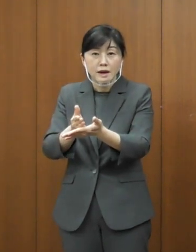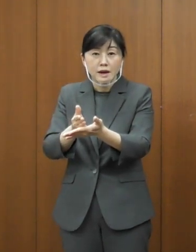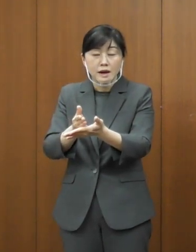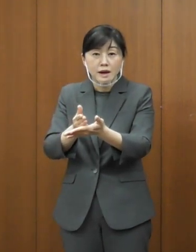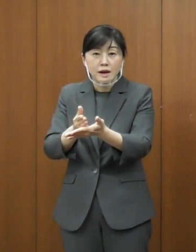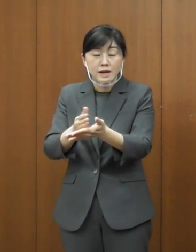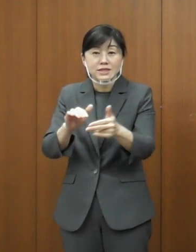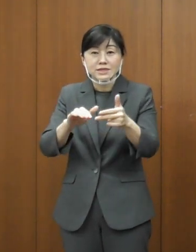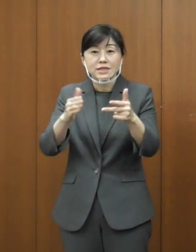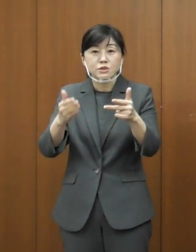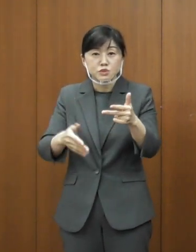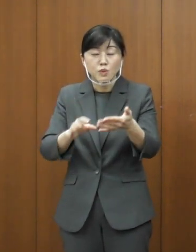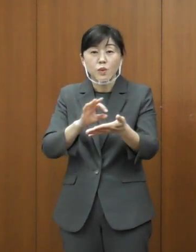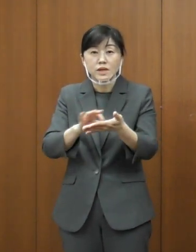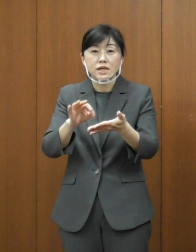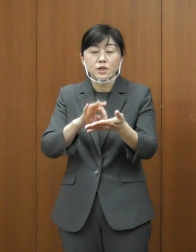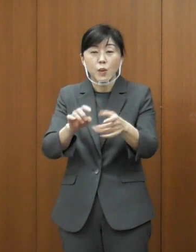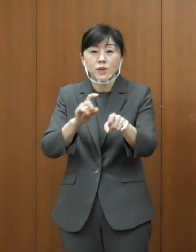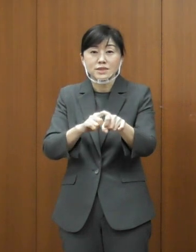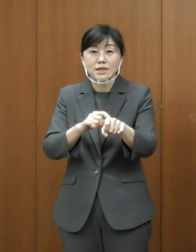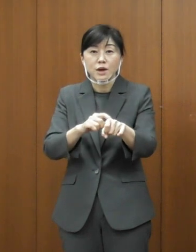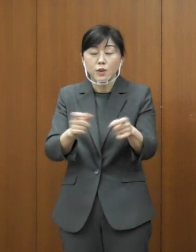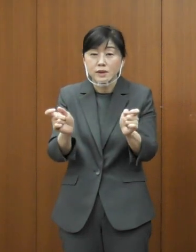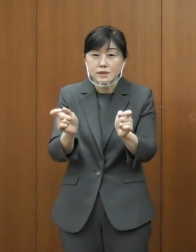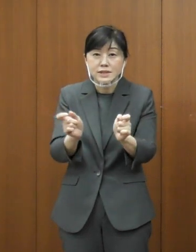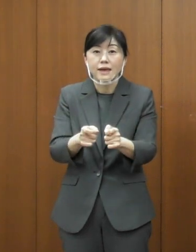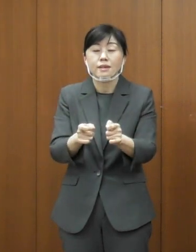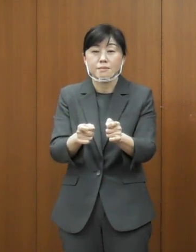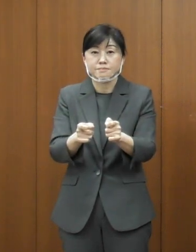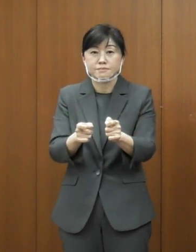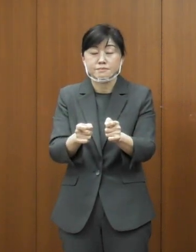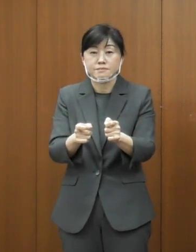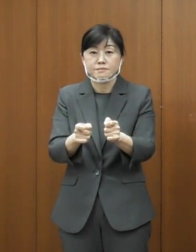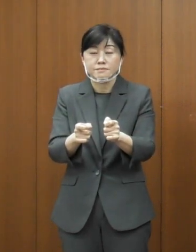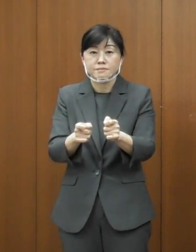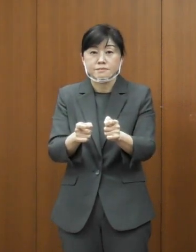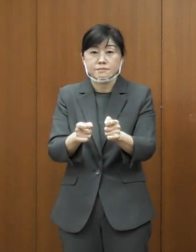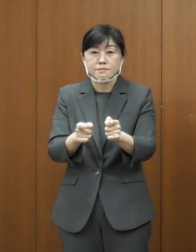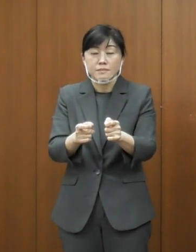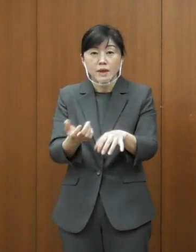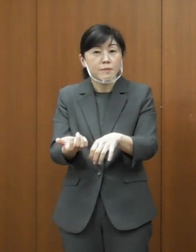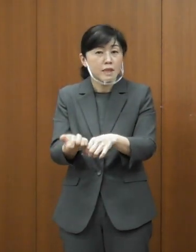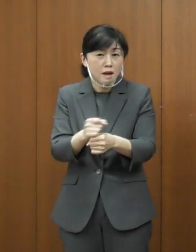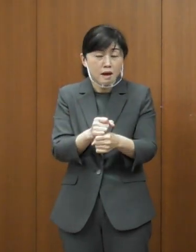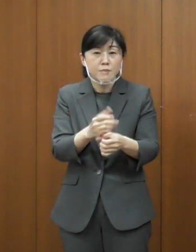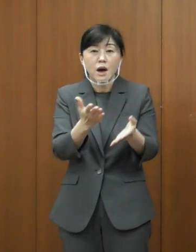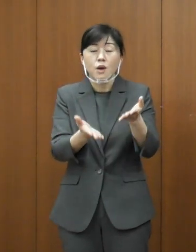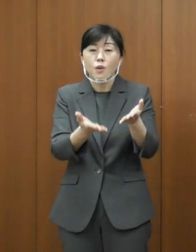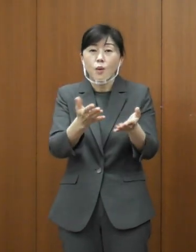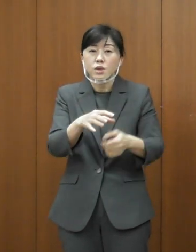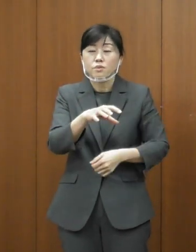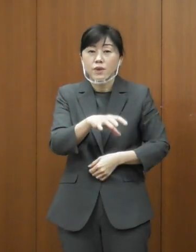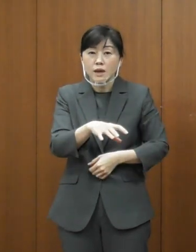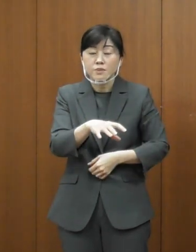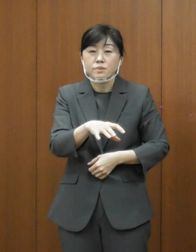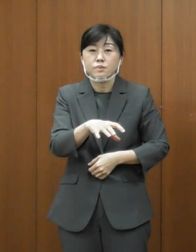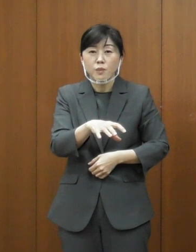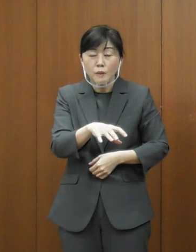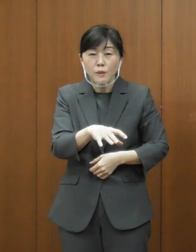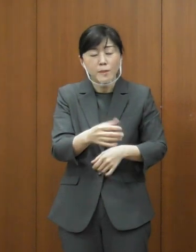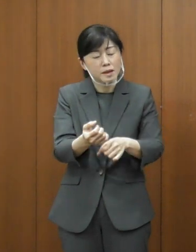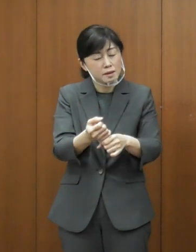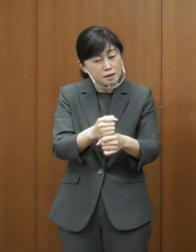の制限、再度の、保育園の登園自粛を行うな